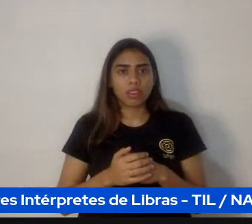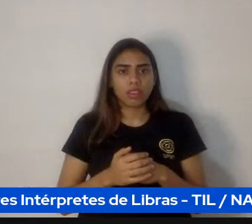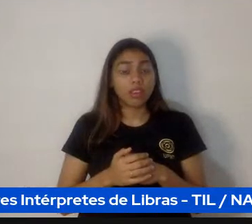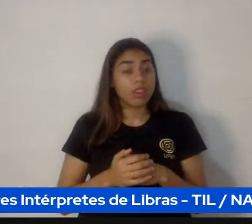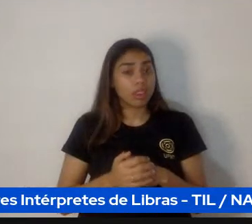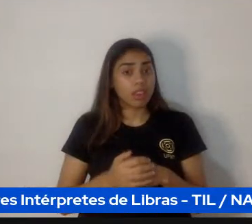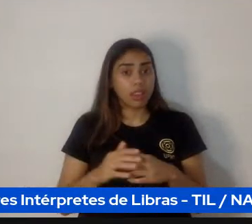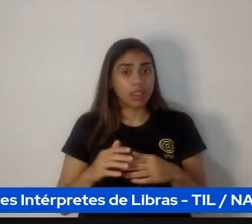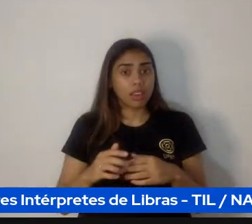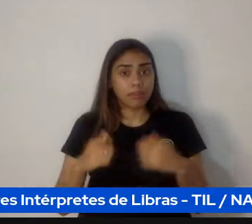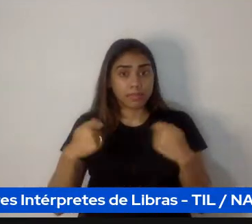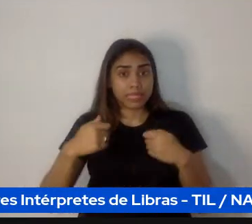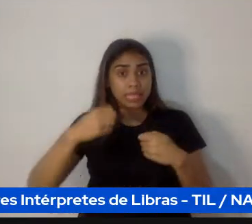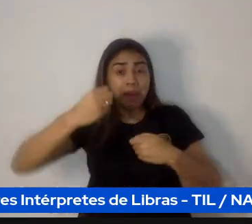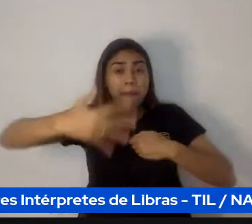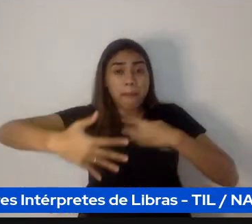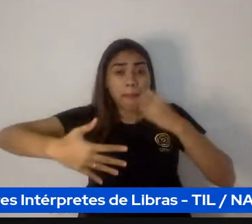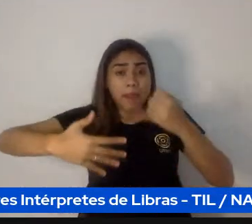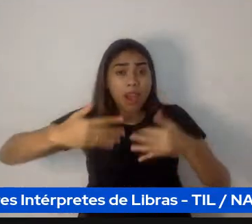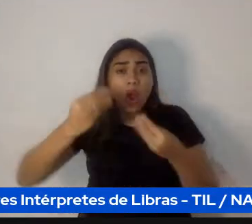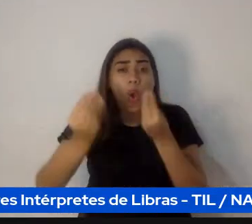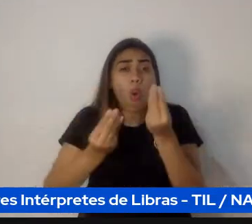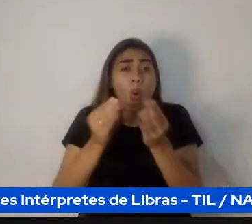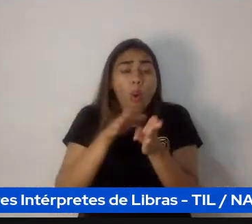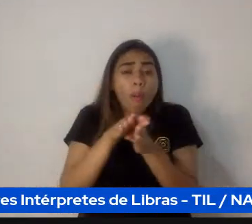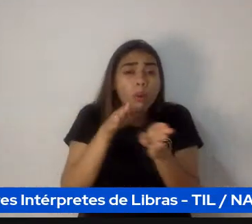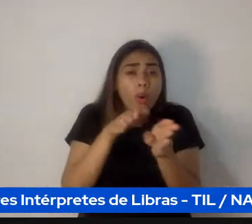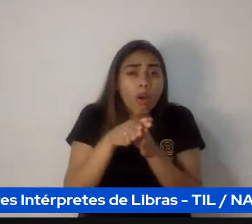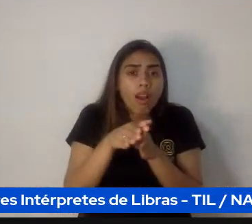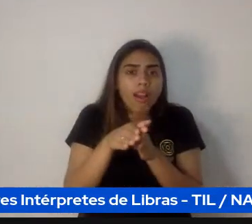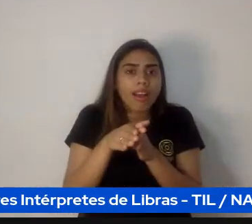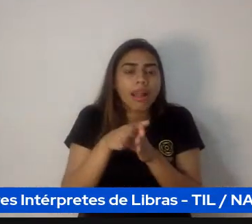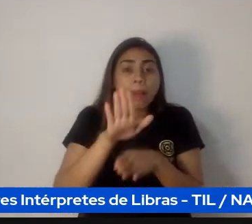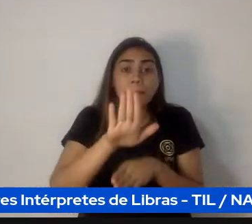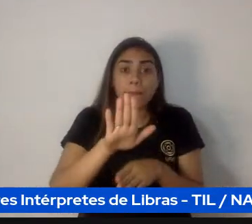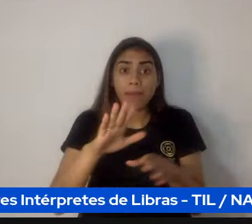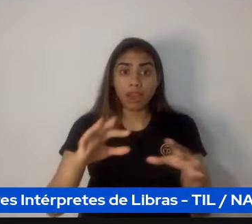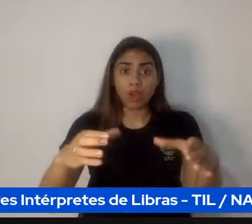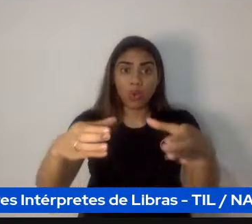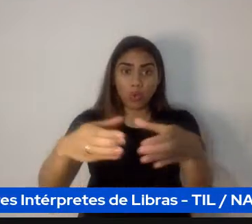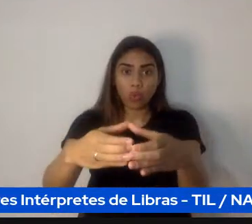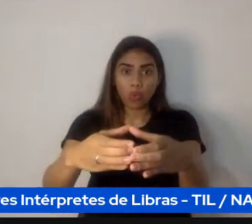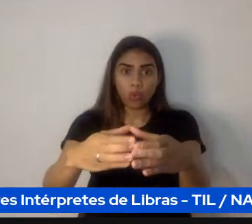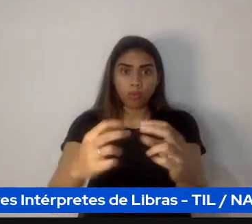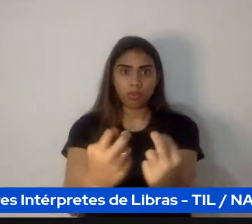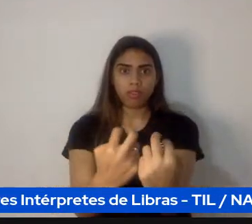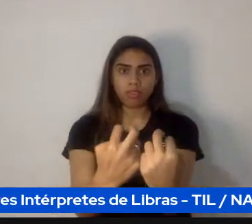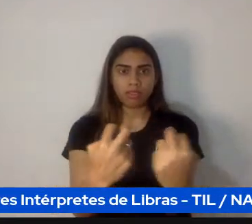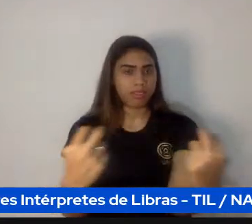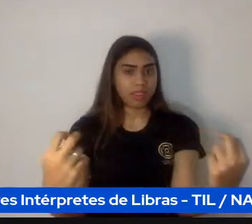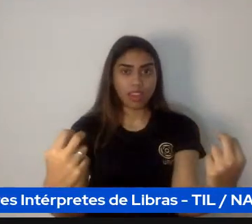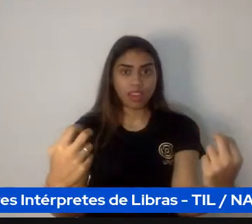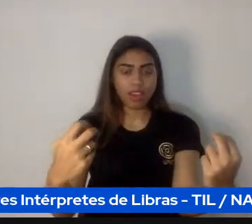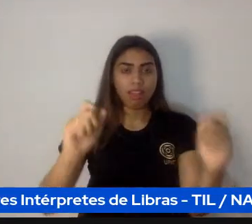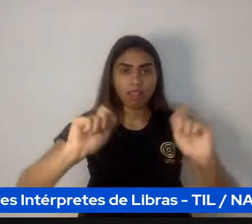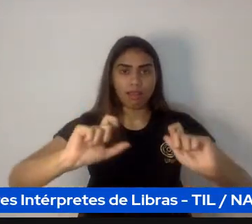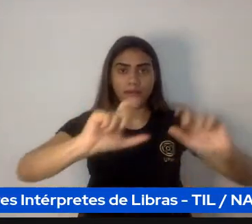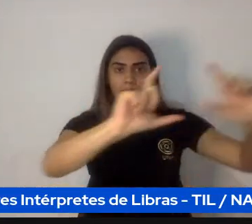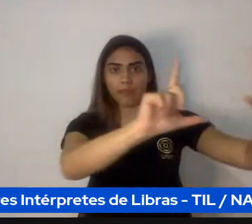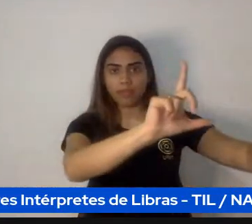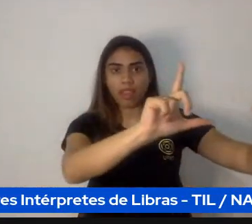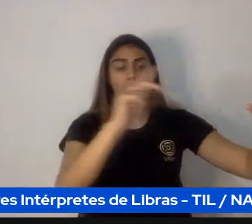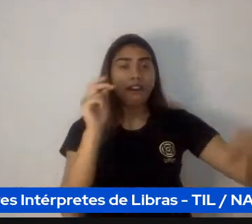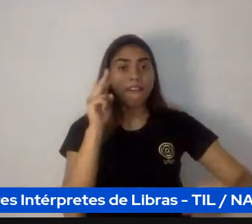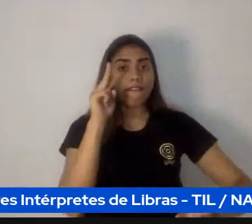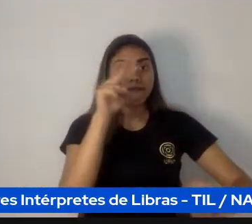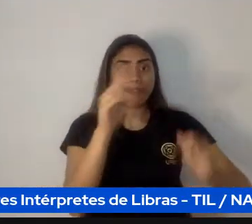projetor tinha que passar as orientações como fazer esse barquinho, só que os mesmos não sabiam o que